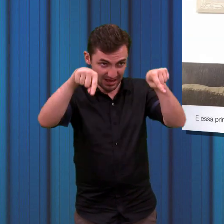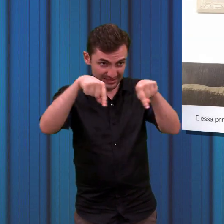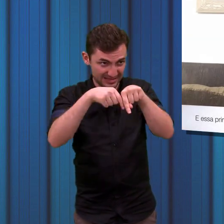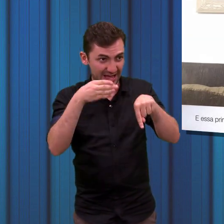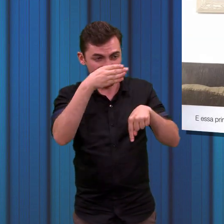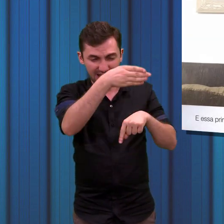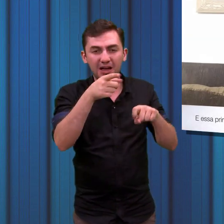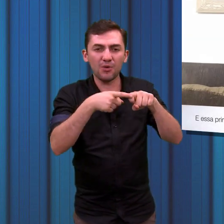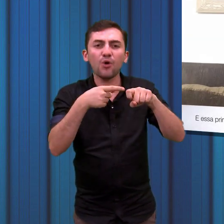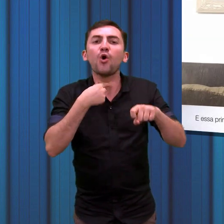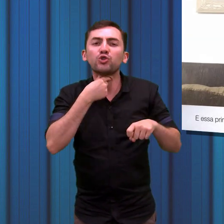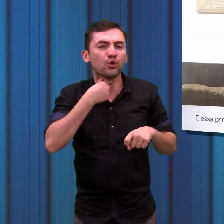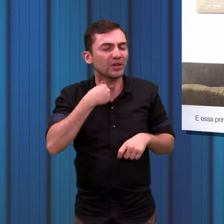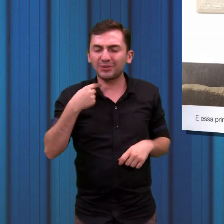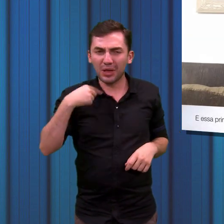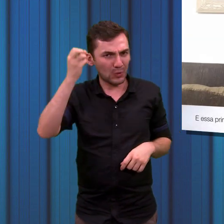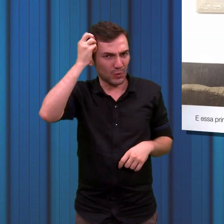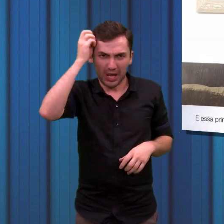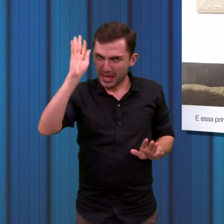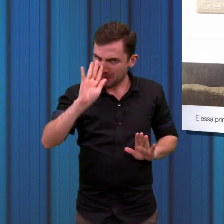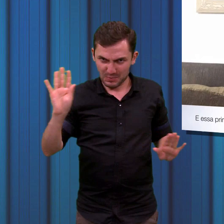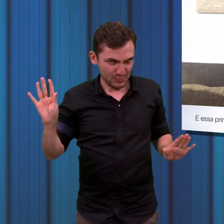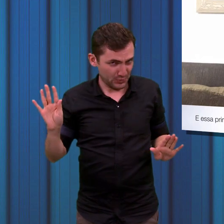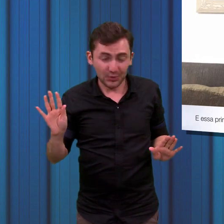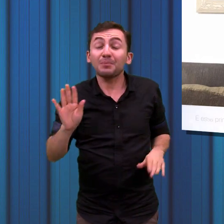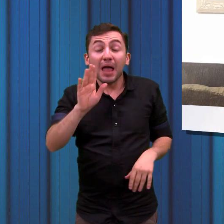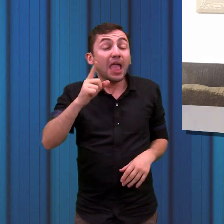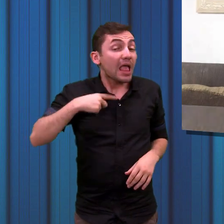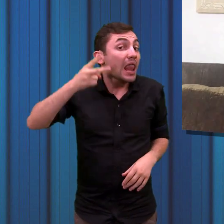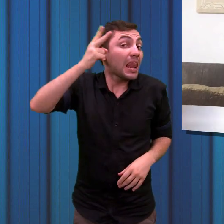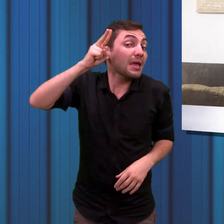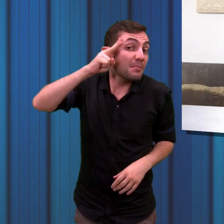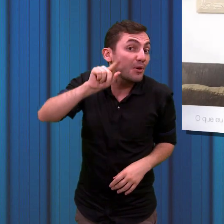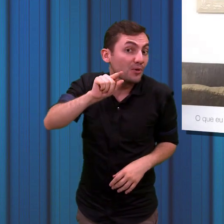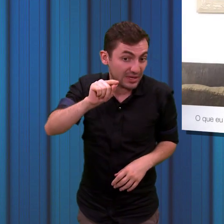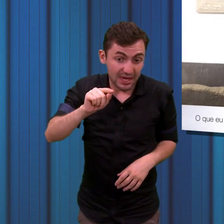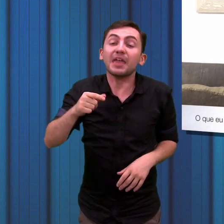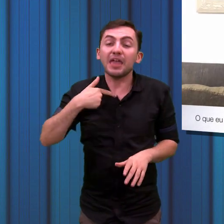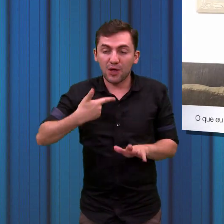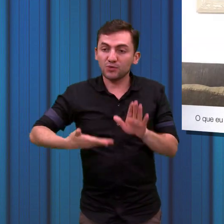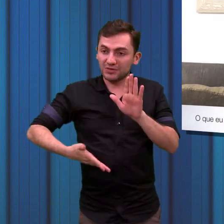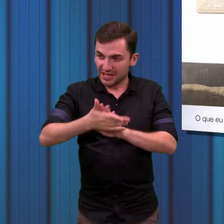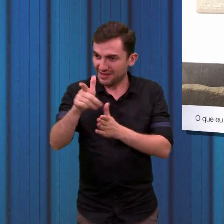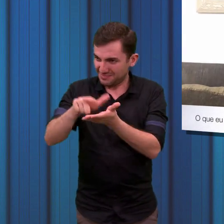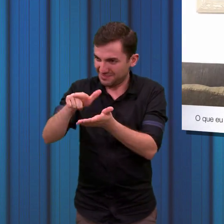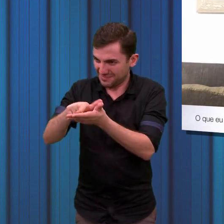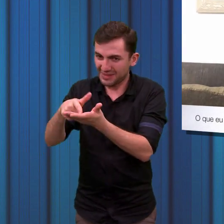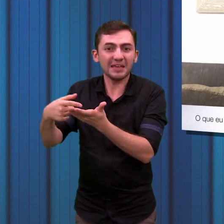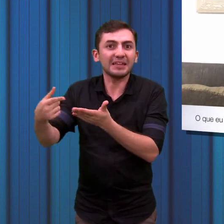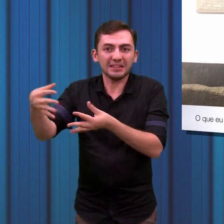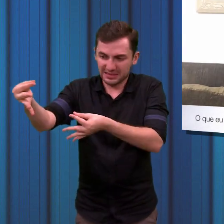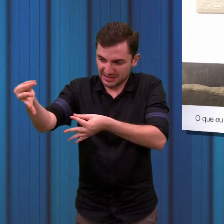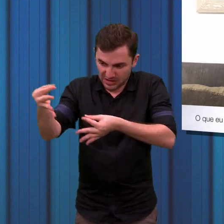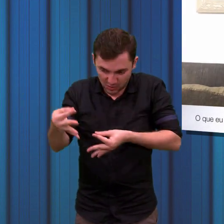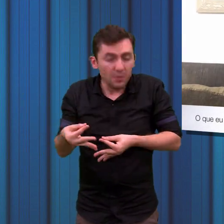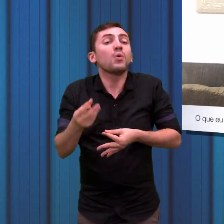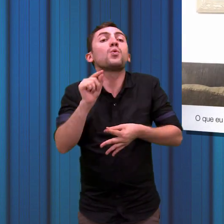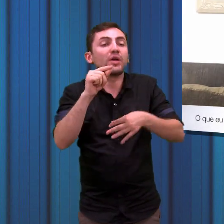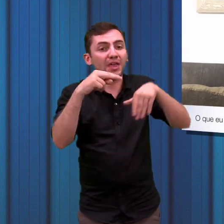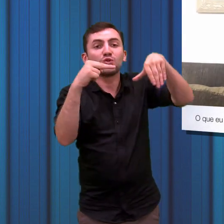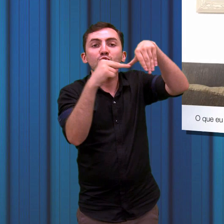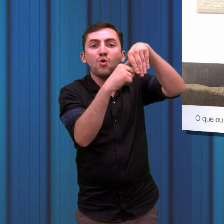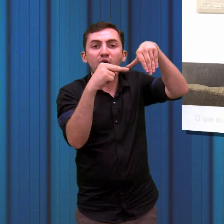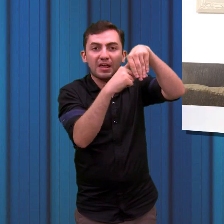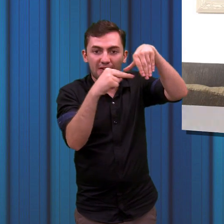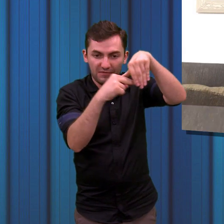com o otorrino é meio assim, eu não lembro direito. O que eu lembro é que eu saí de lá com um pedido médico para